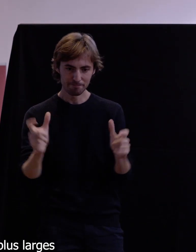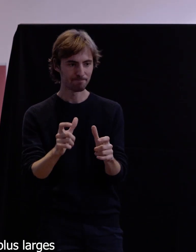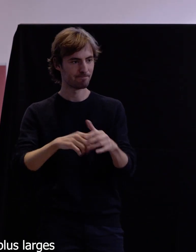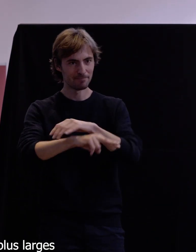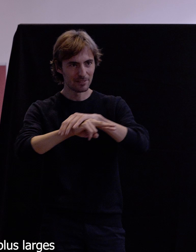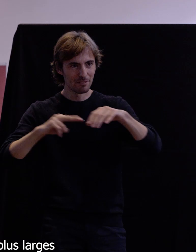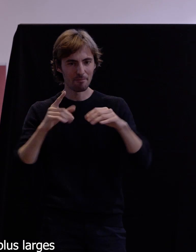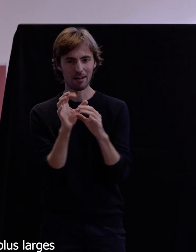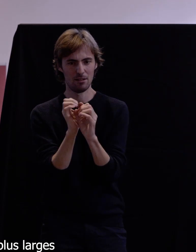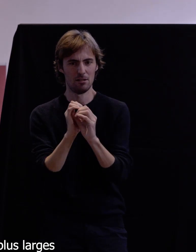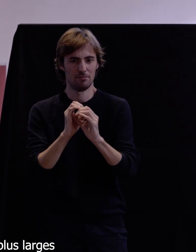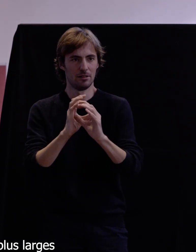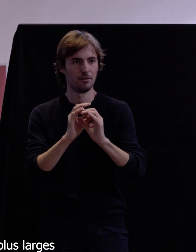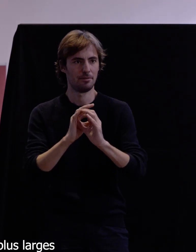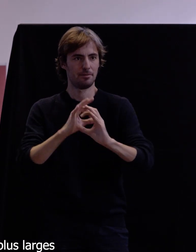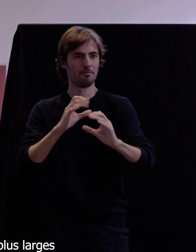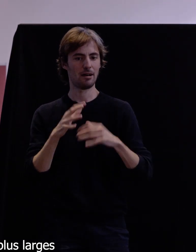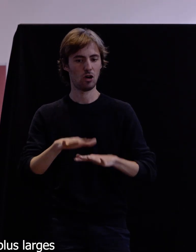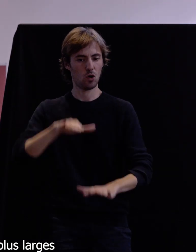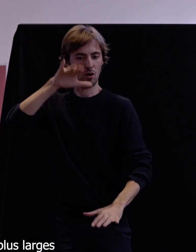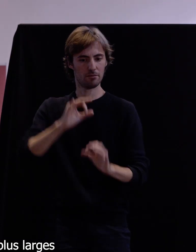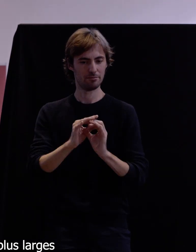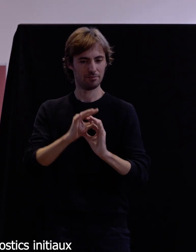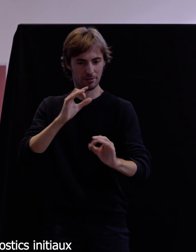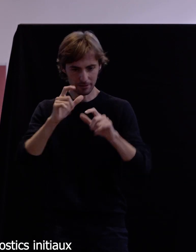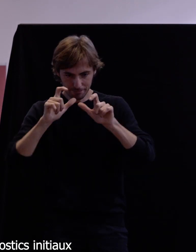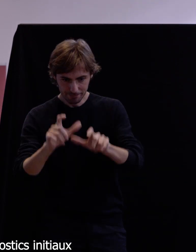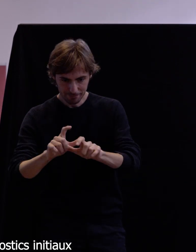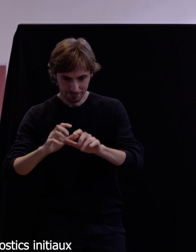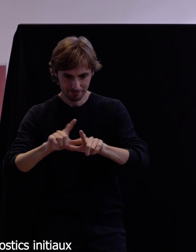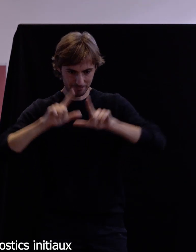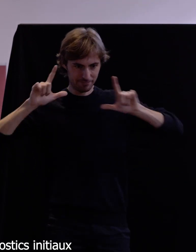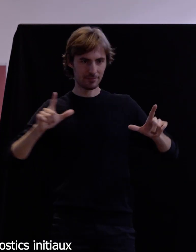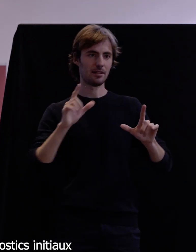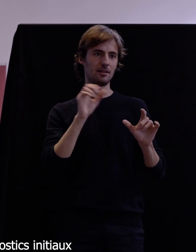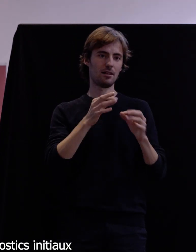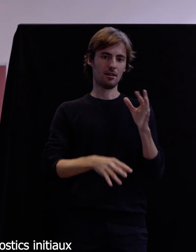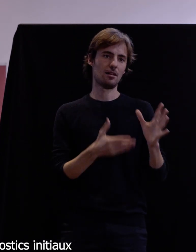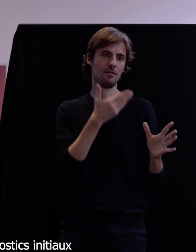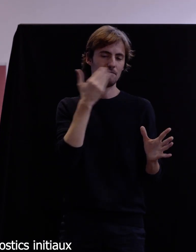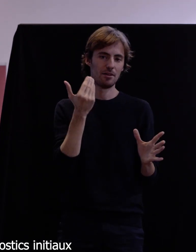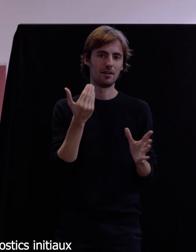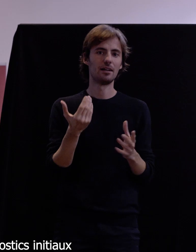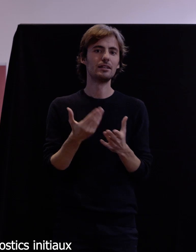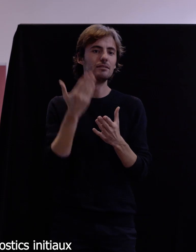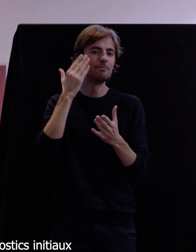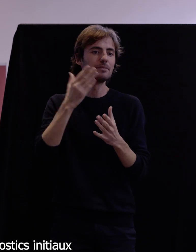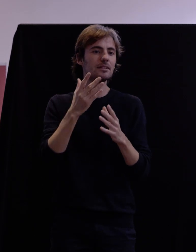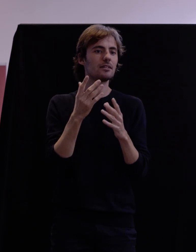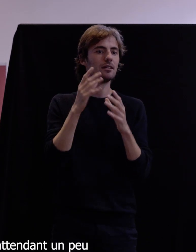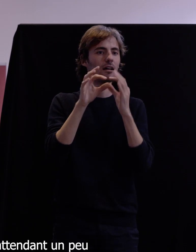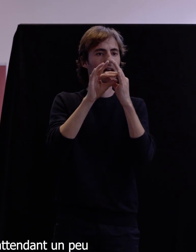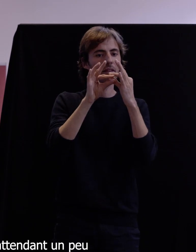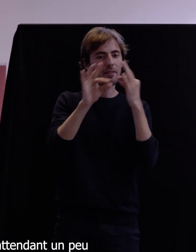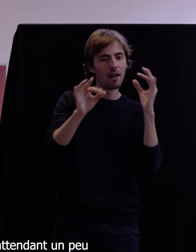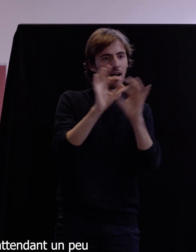sont un peu plus larges. Et donc, on peut avoir un meilleur aperçu. Et sur des diagnostics initiaux d'hypoplasie du nerf ou d'absence de nerf,